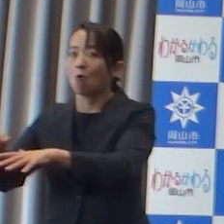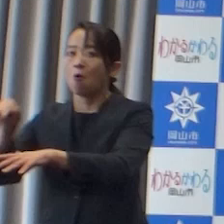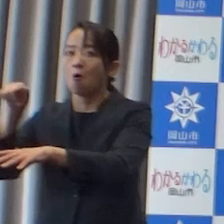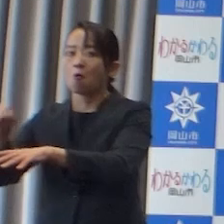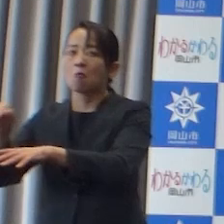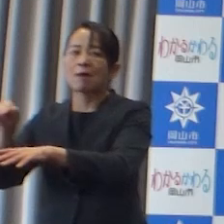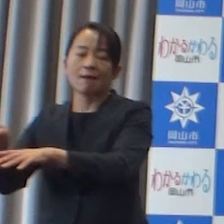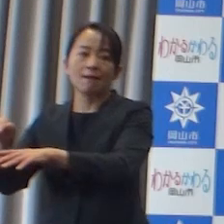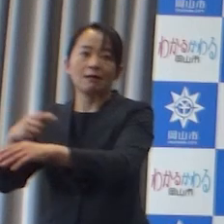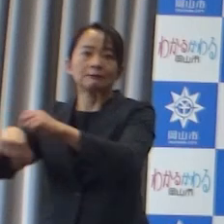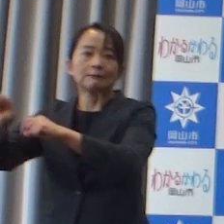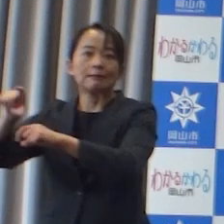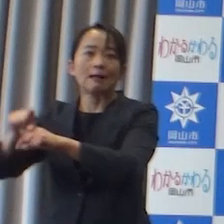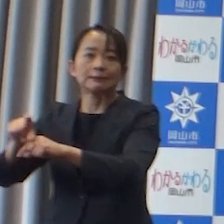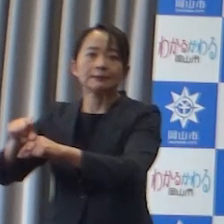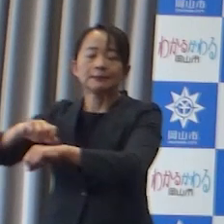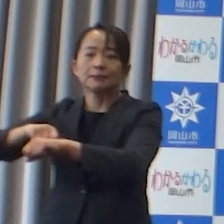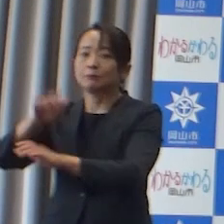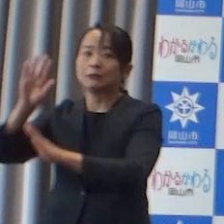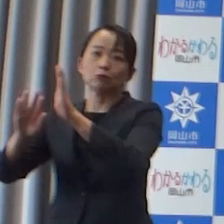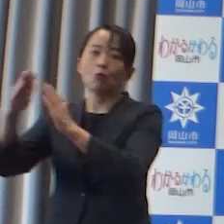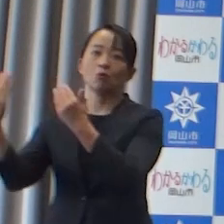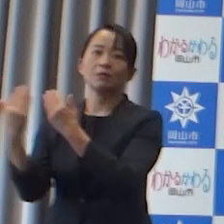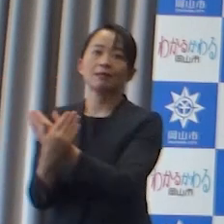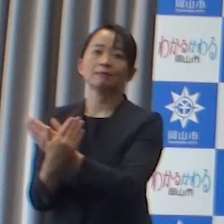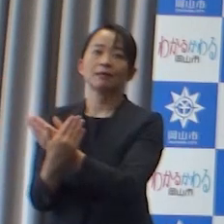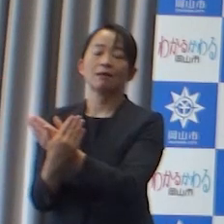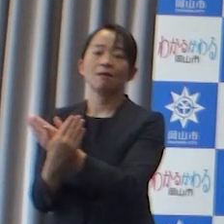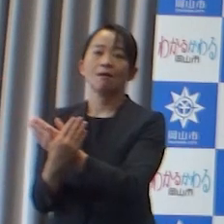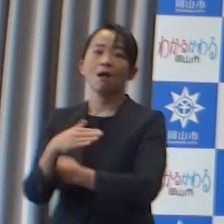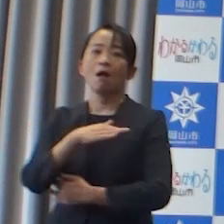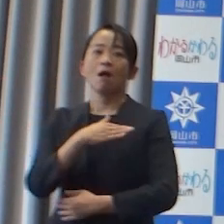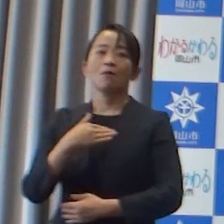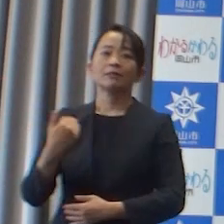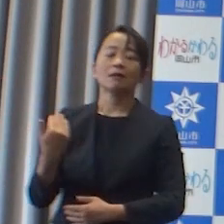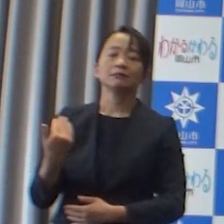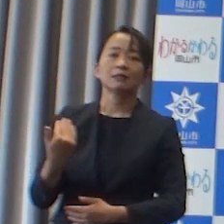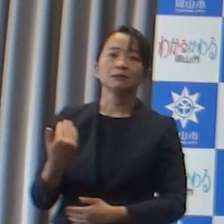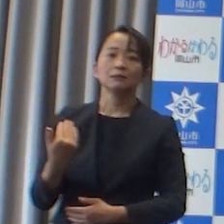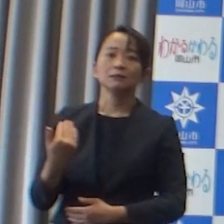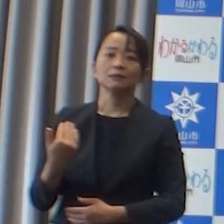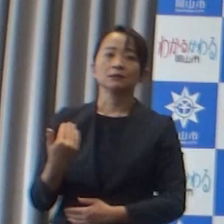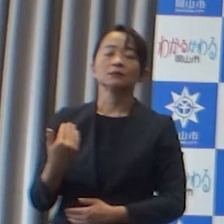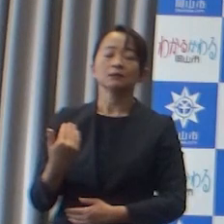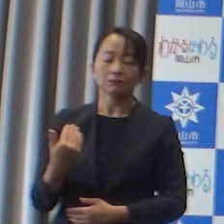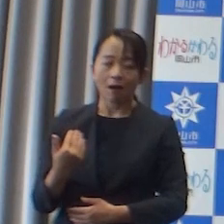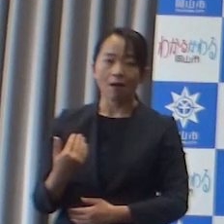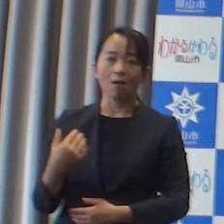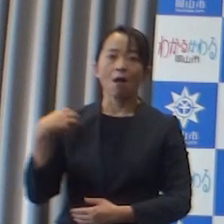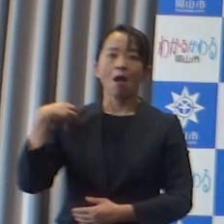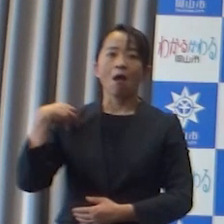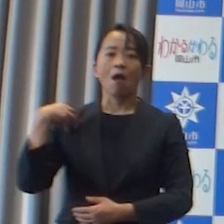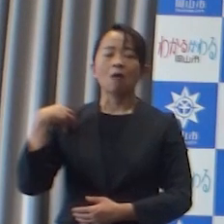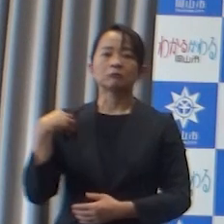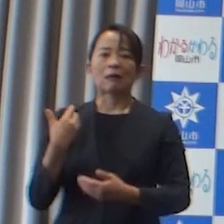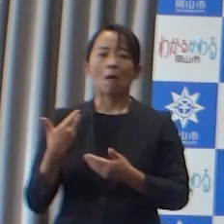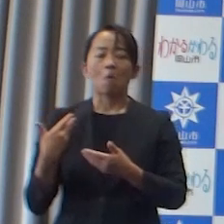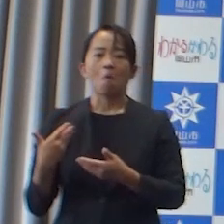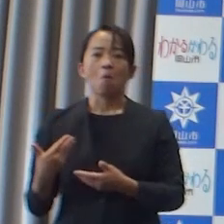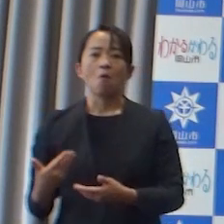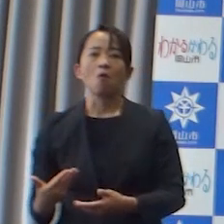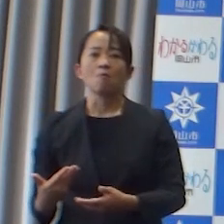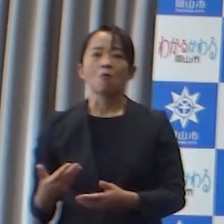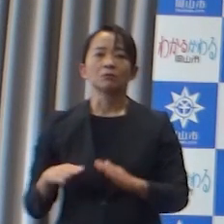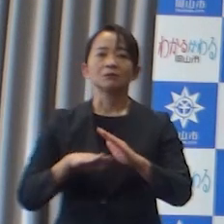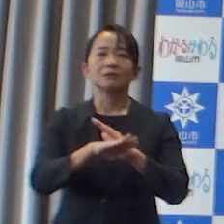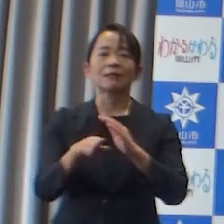ている。我々としては負担が非常に重くなっている世帯に対して、まあ、できるだけの